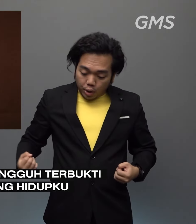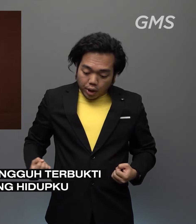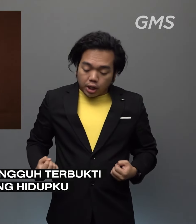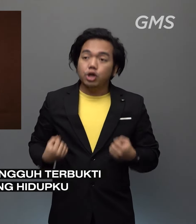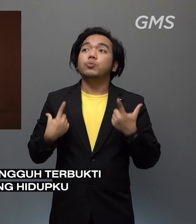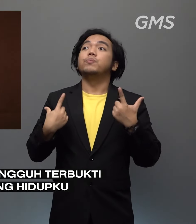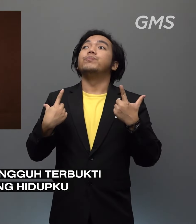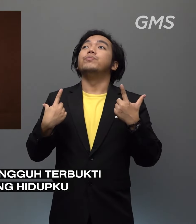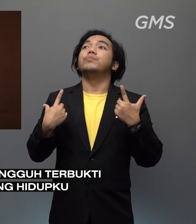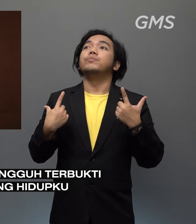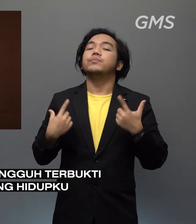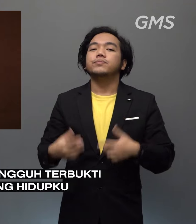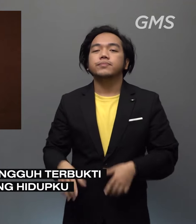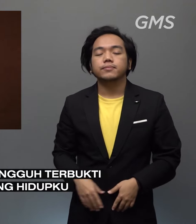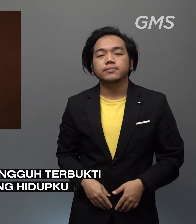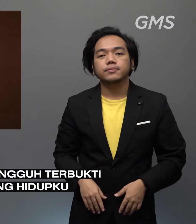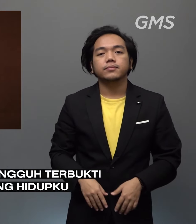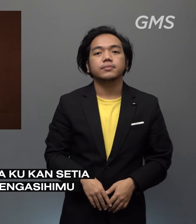hidupku